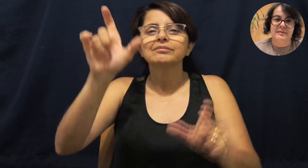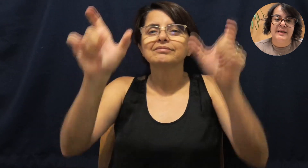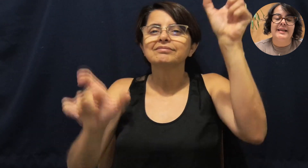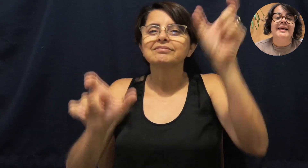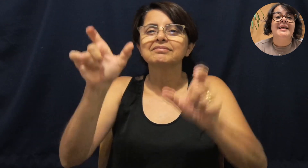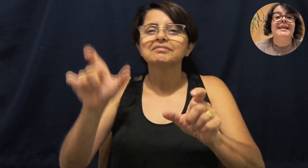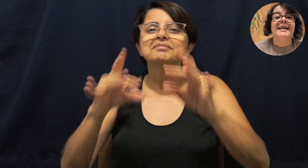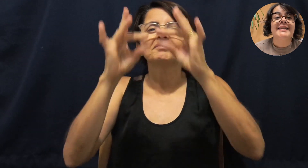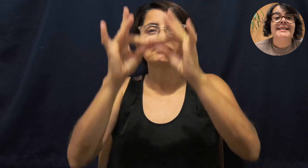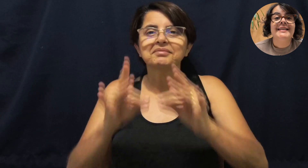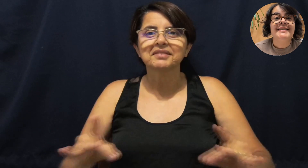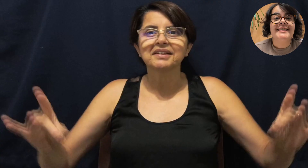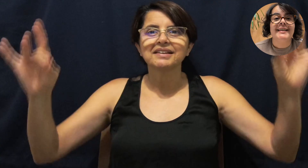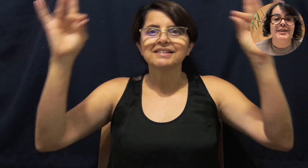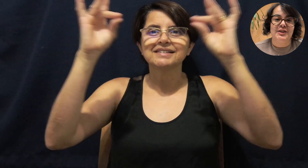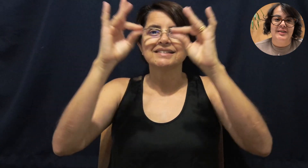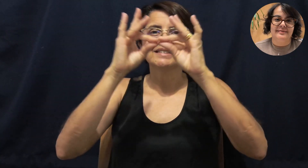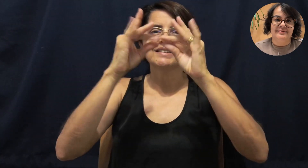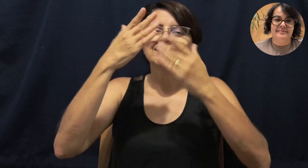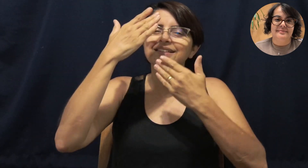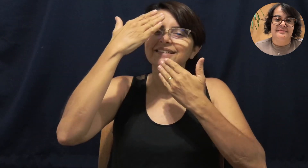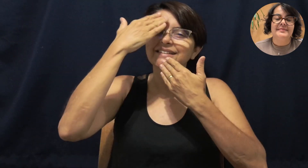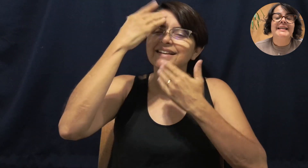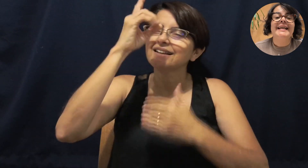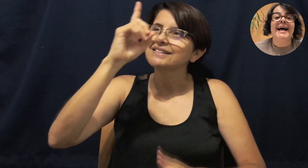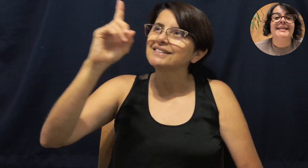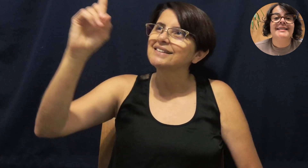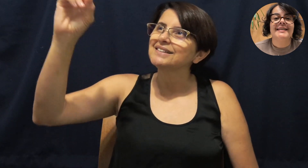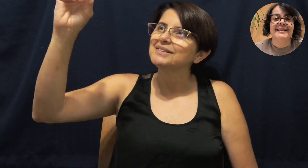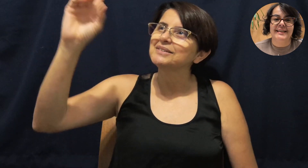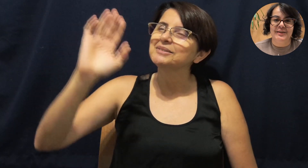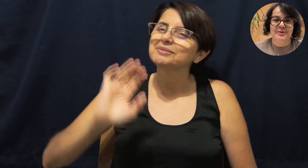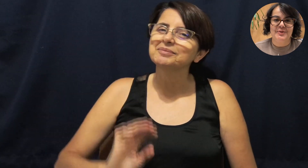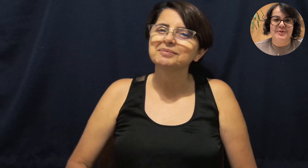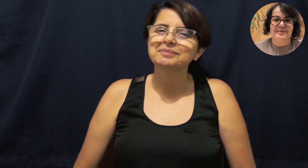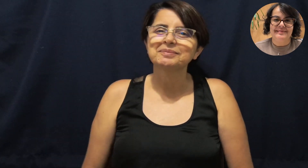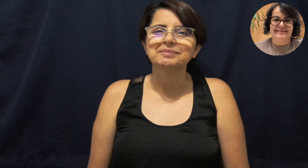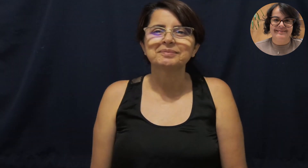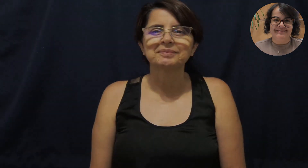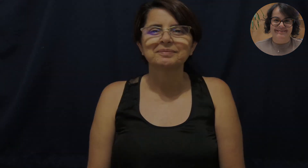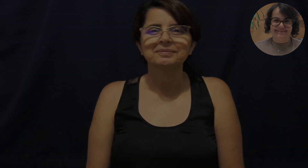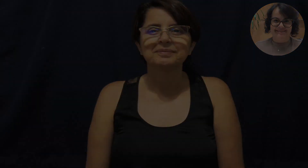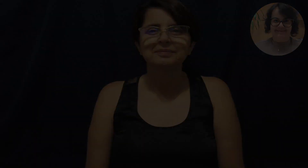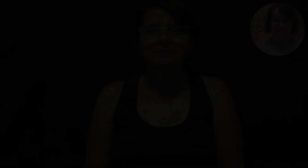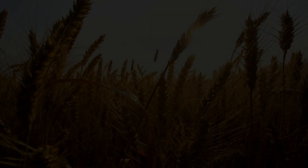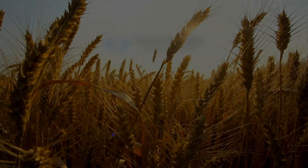Que assim seja, graças a Deus.